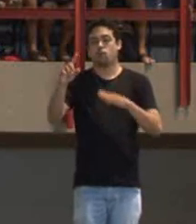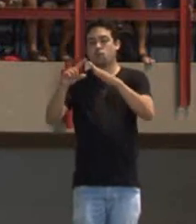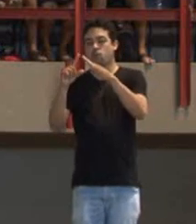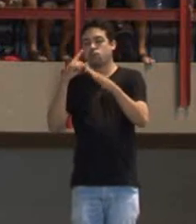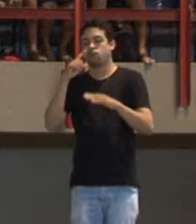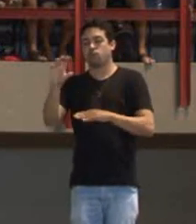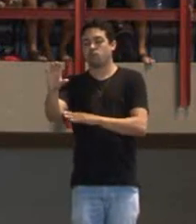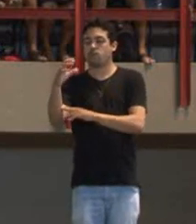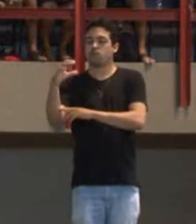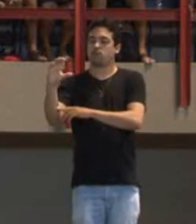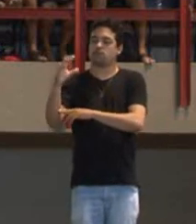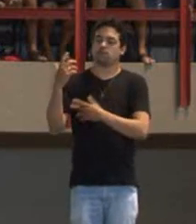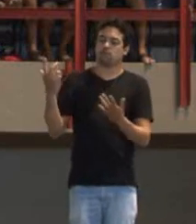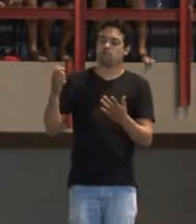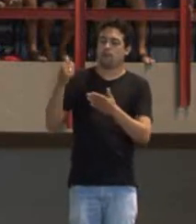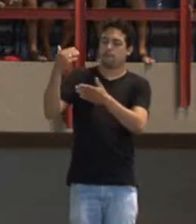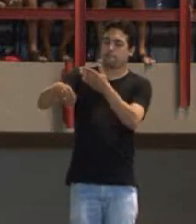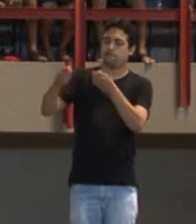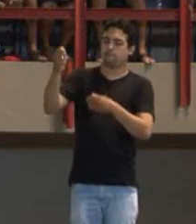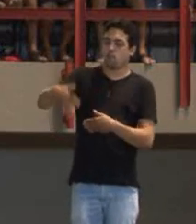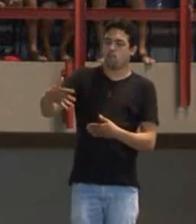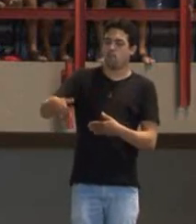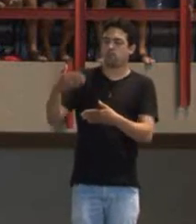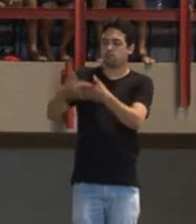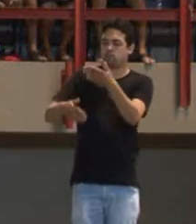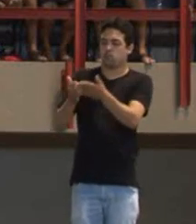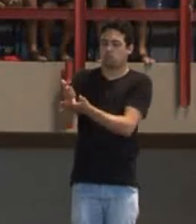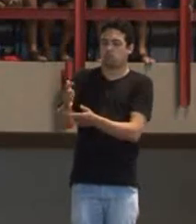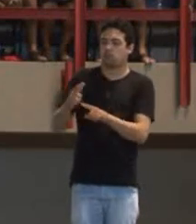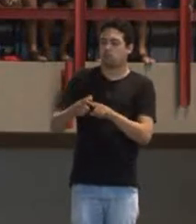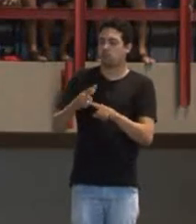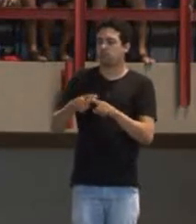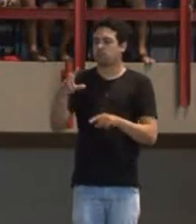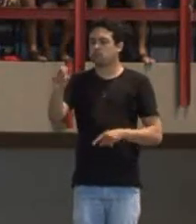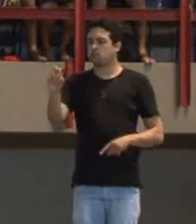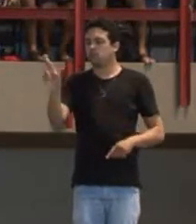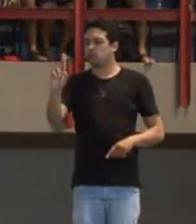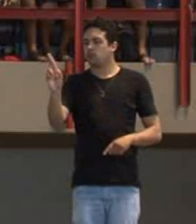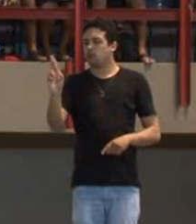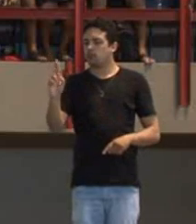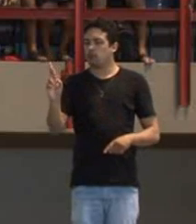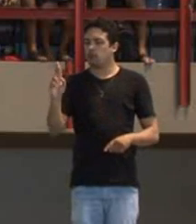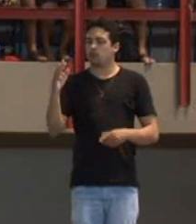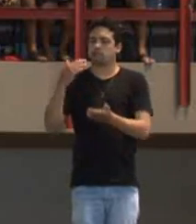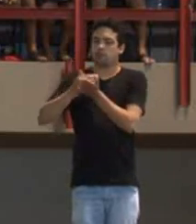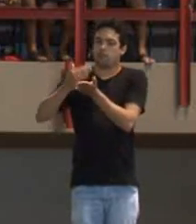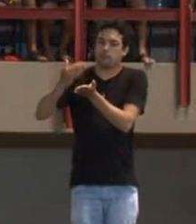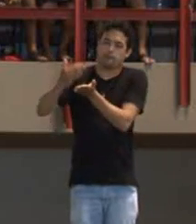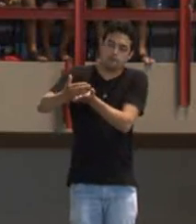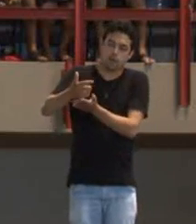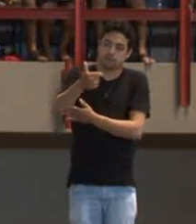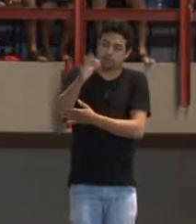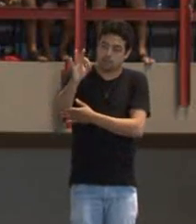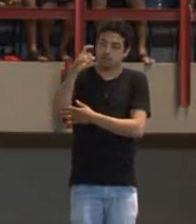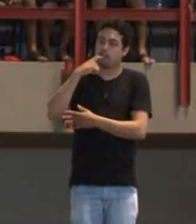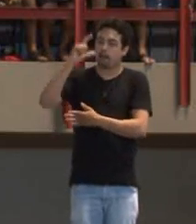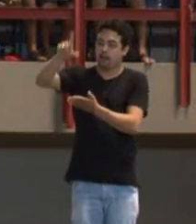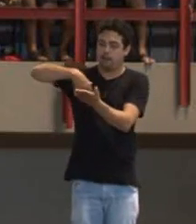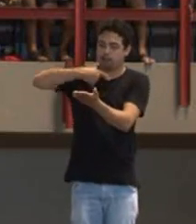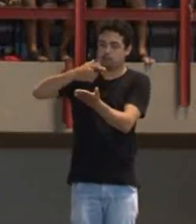o ventilador. Não, encontrei uma promoção, massa. O ventilador está 50 conto, divide em 10 vezes no